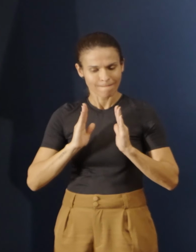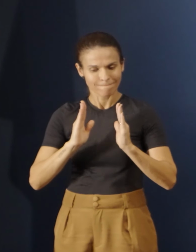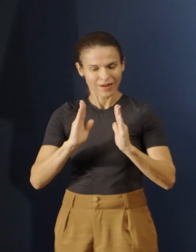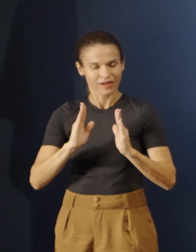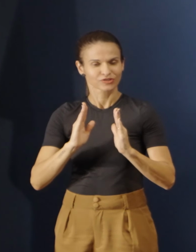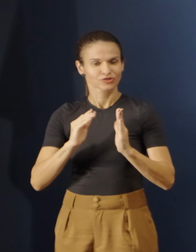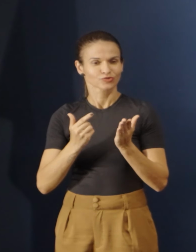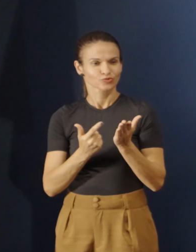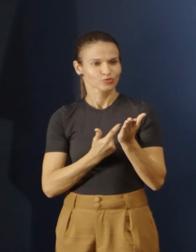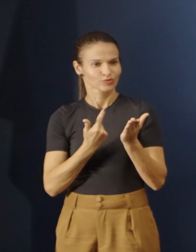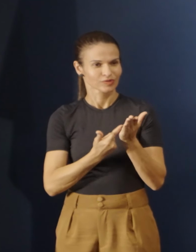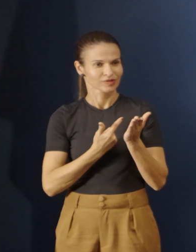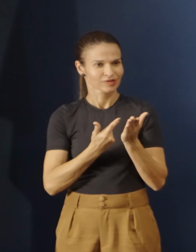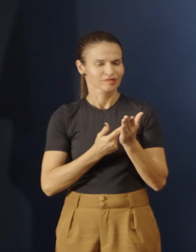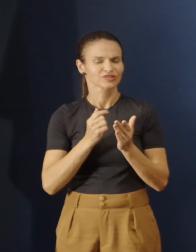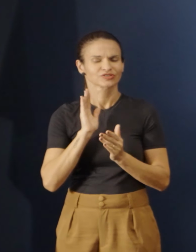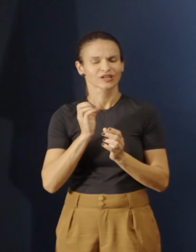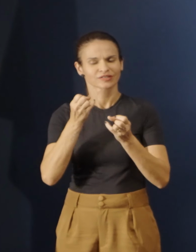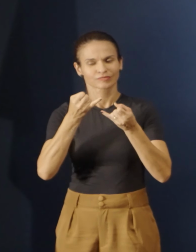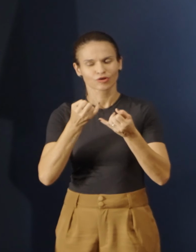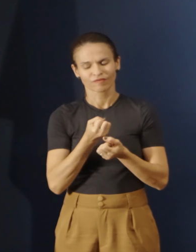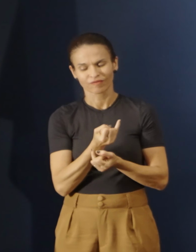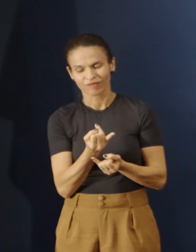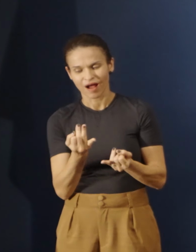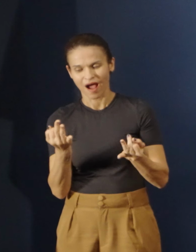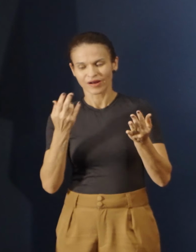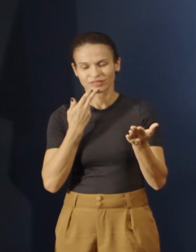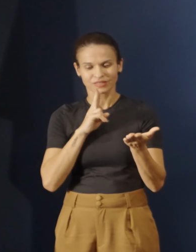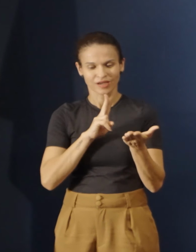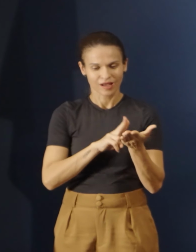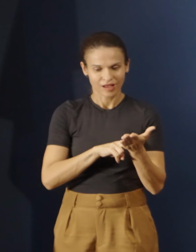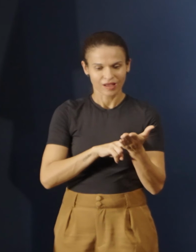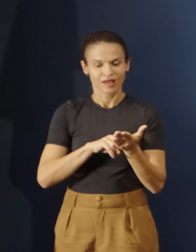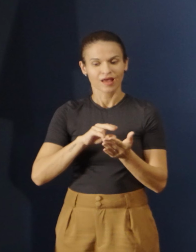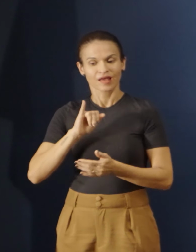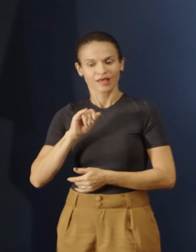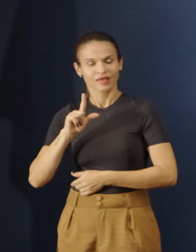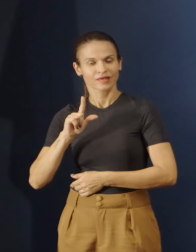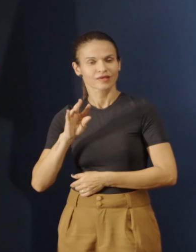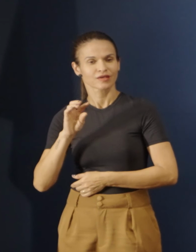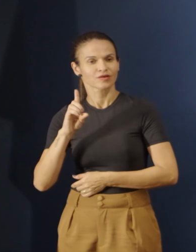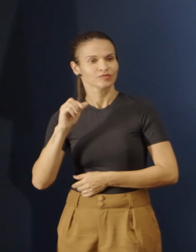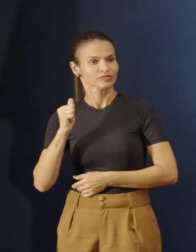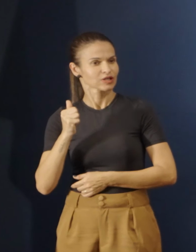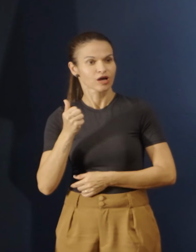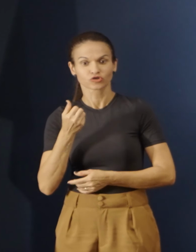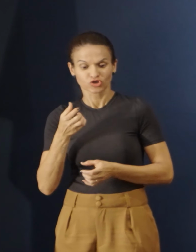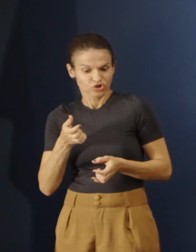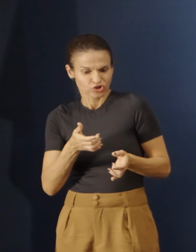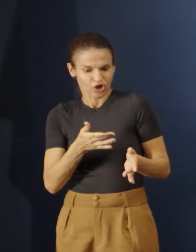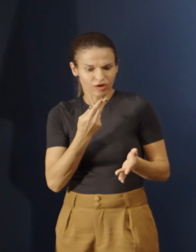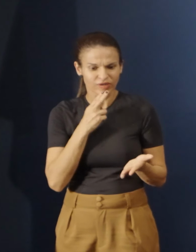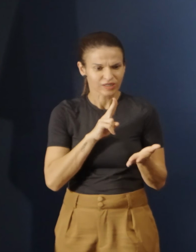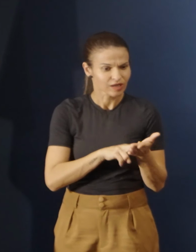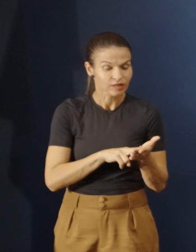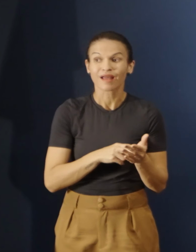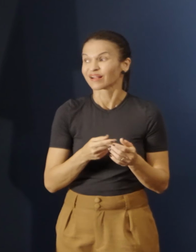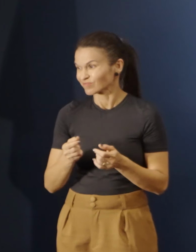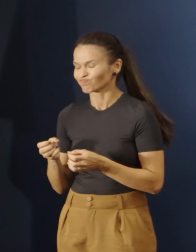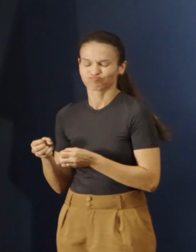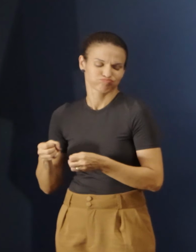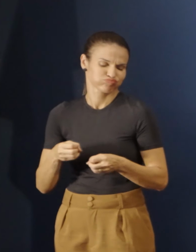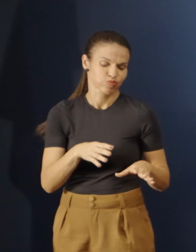obra. E ele disse isso várias vezes. Tem várias cartas dele para Hilda Hilses que ele fala: não jogue minhas cartas fora. E ela jogou praticamente tudo